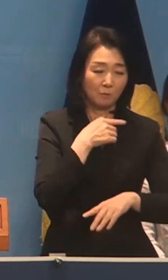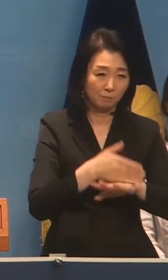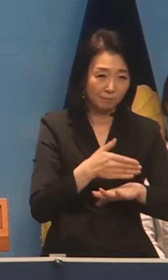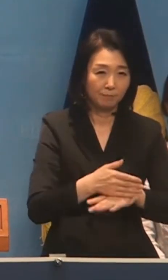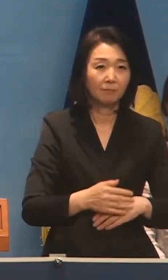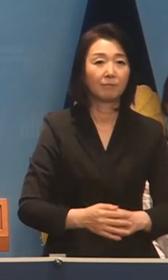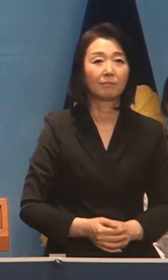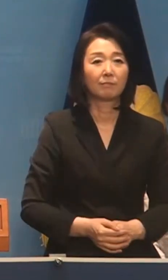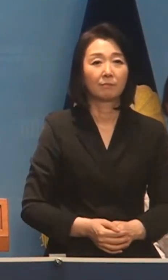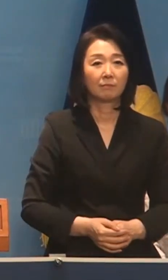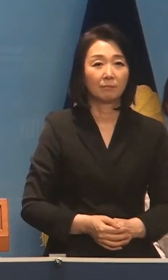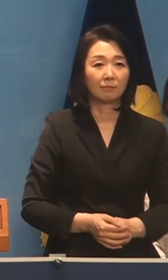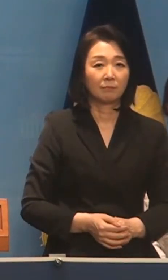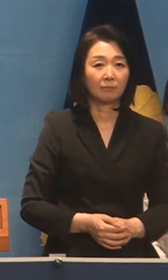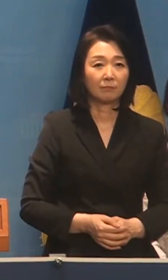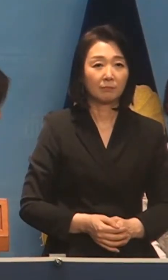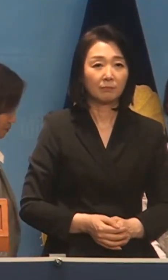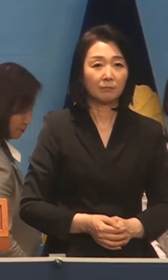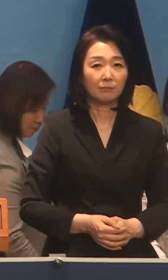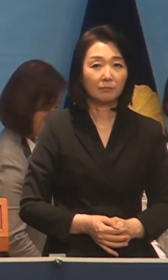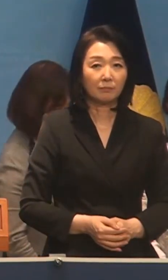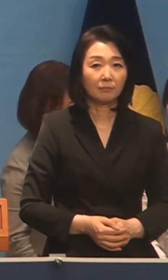감사합니다.